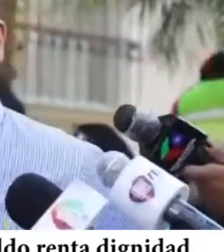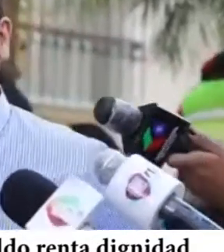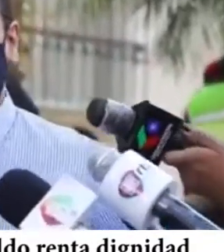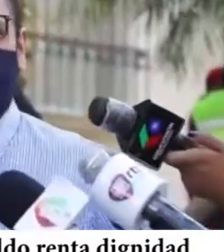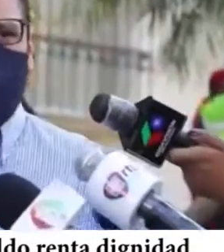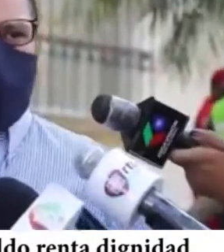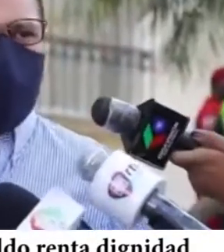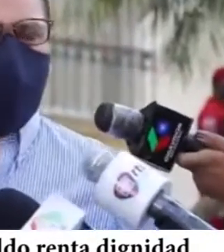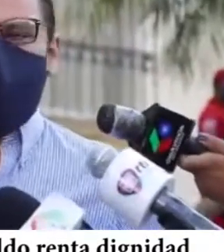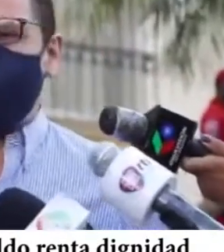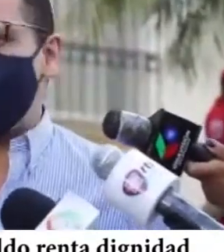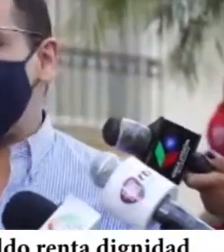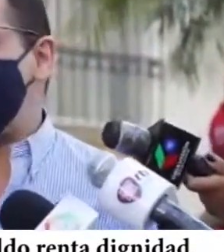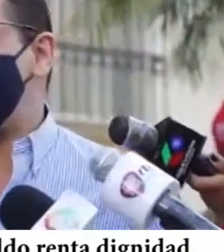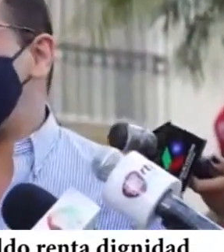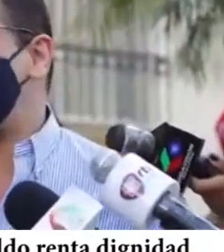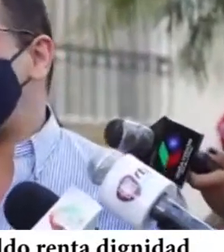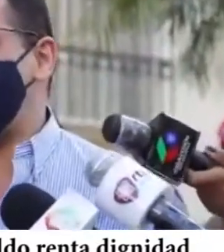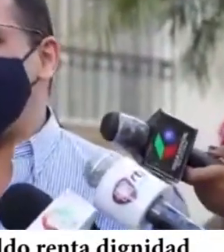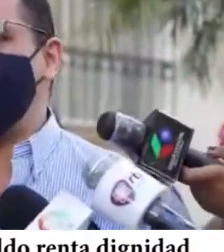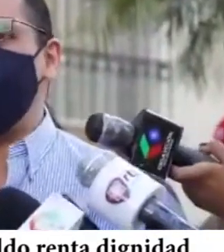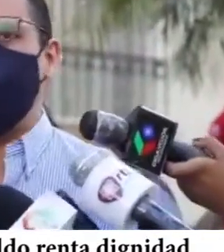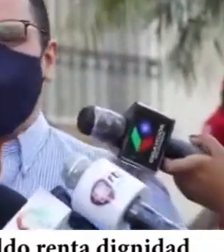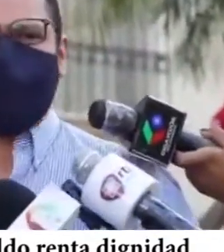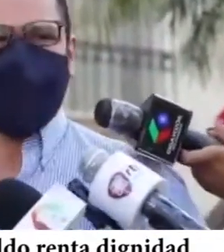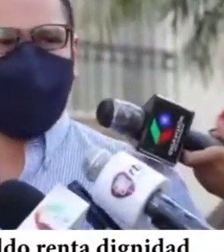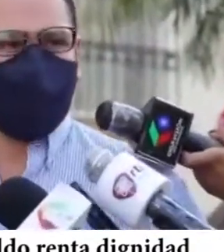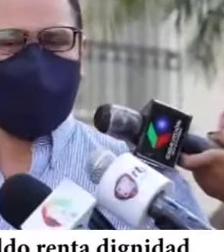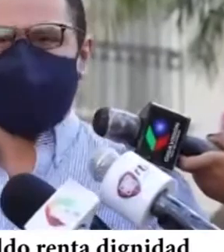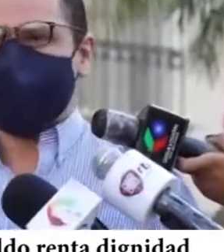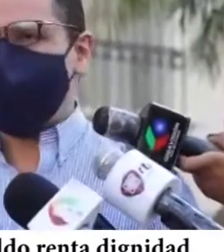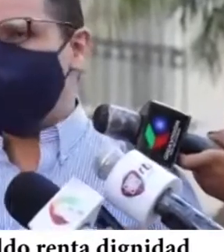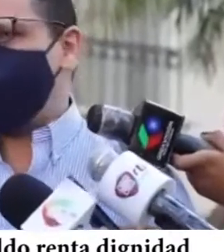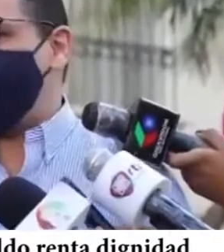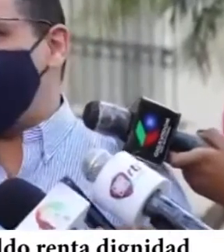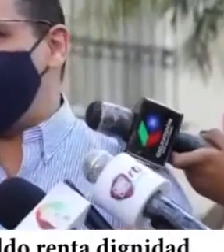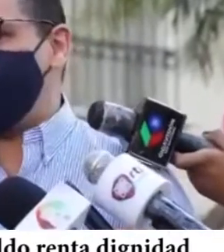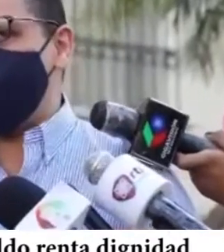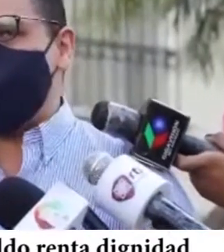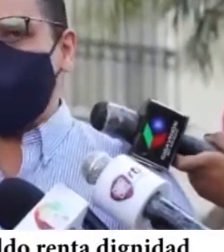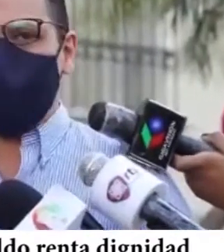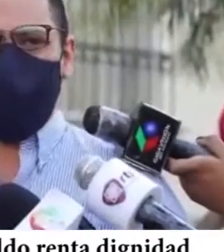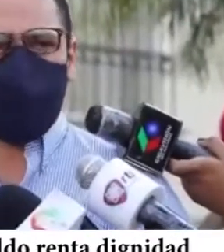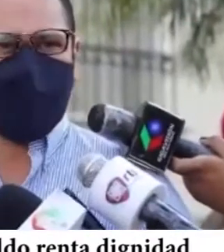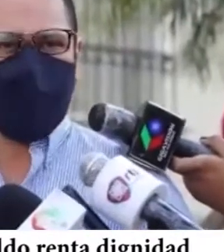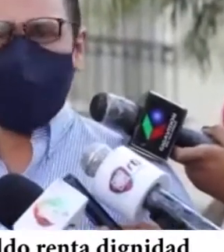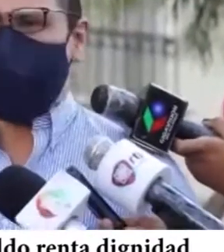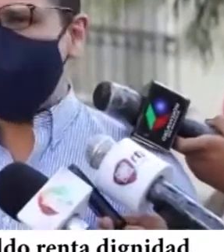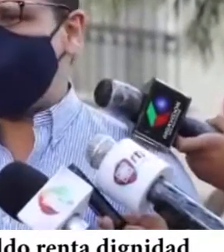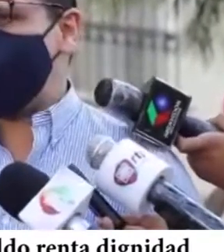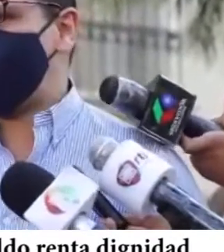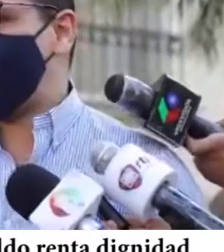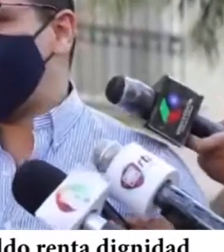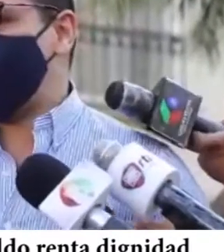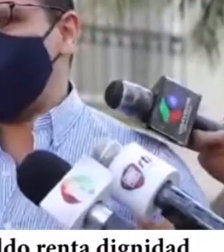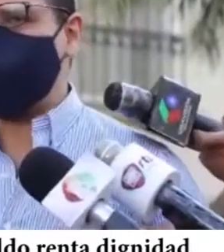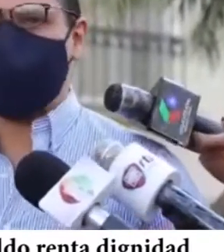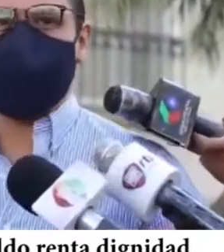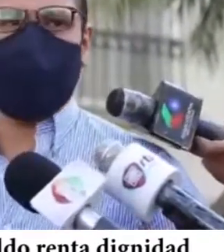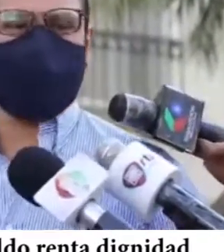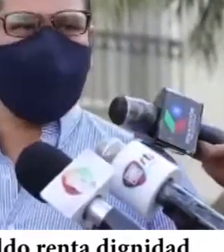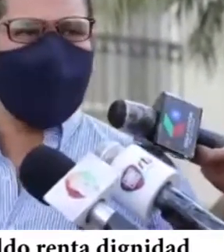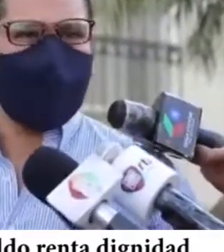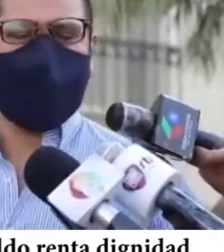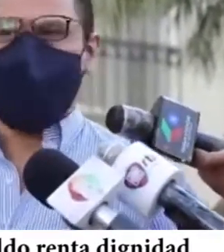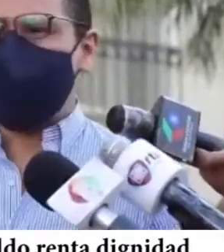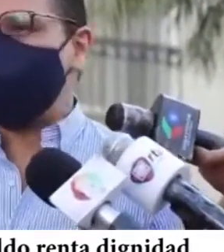Debemos informar a la población boliviana de que hoy se da inicio a la cancelación del doble aguinaldo para el sector de la